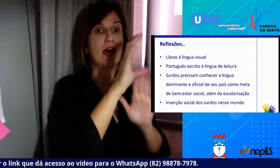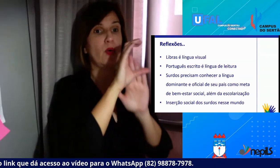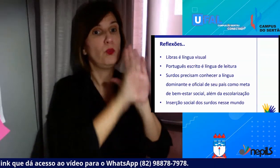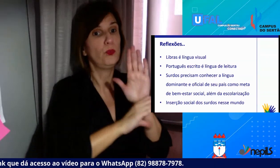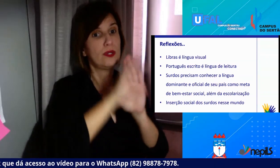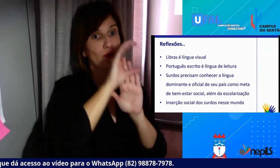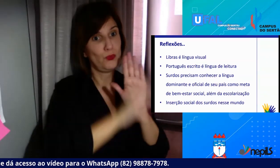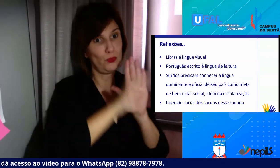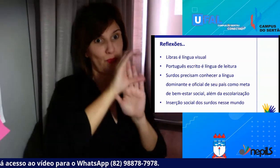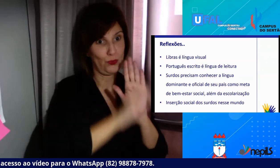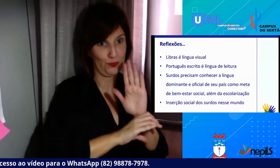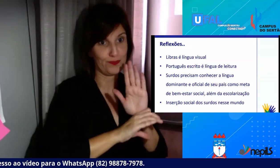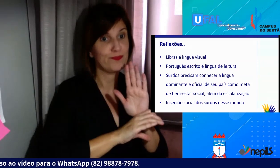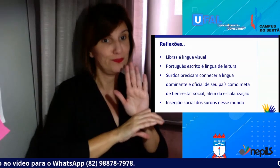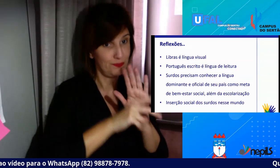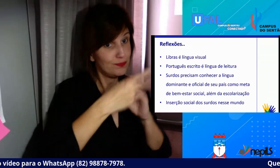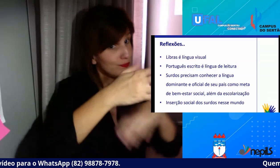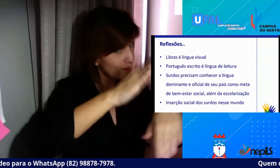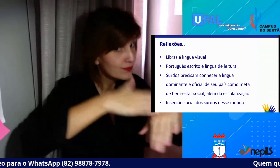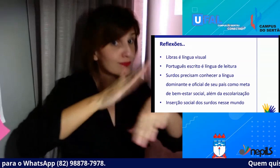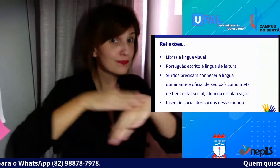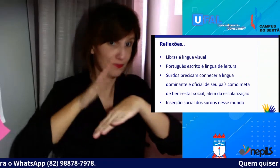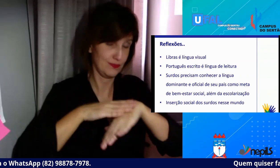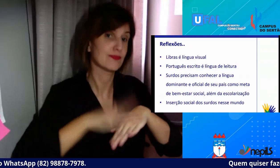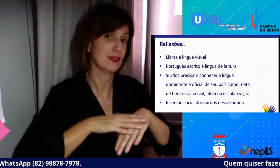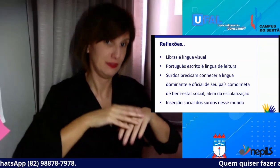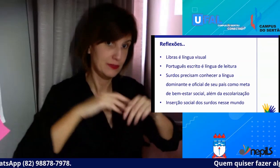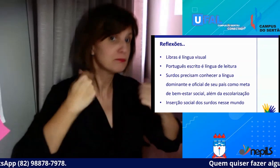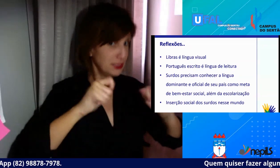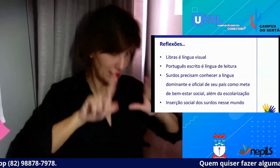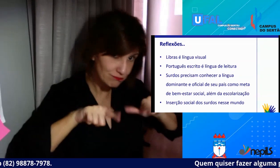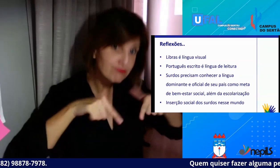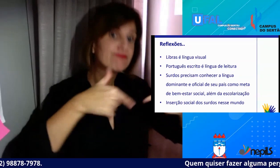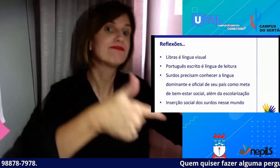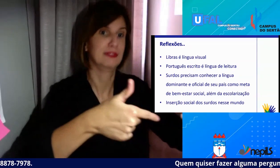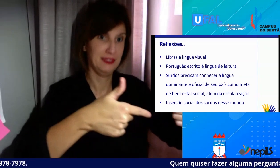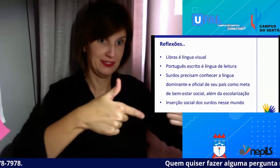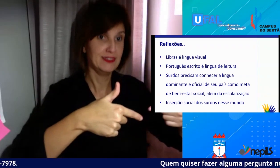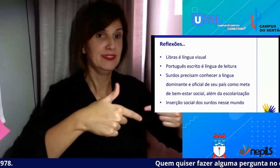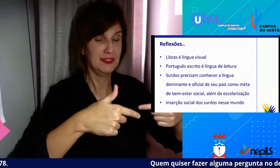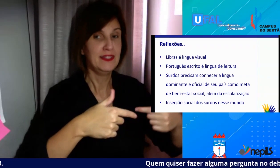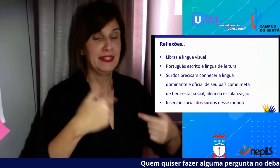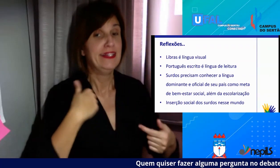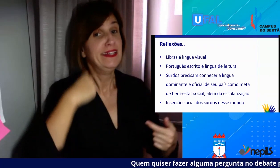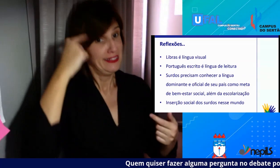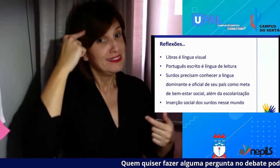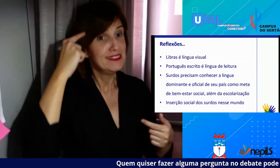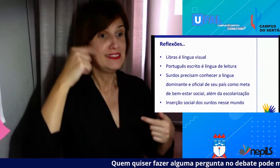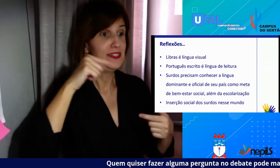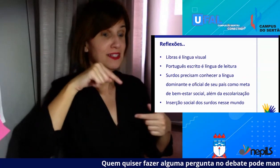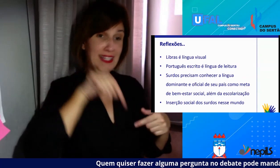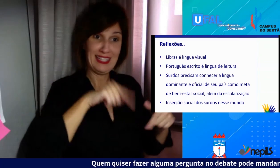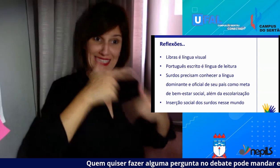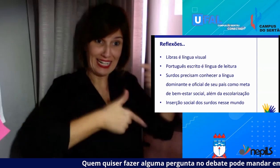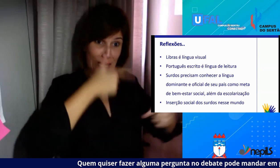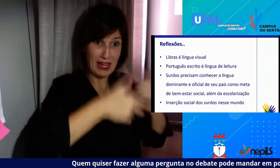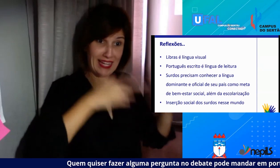e que esses referenciais possam ser utilizados para a criação do currículo e a elaboração